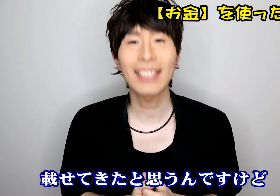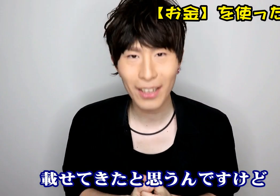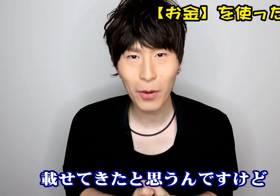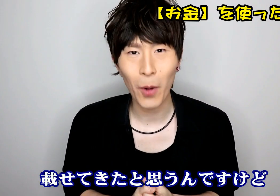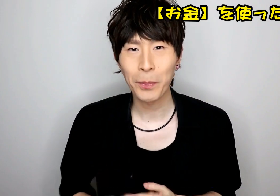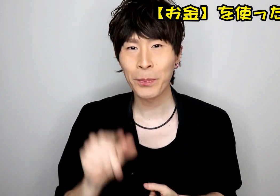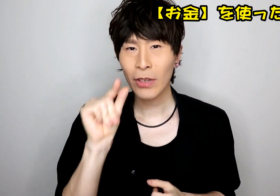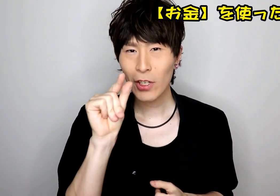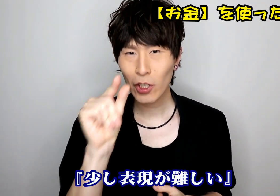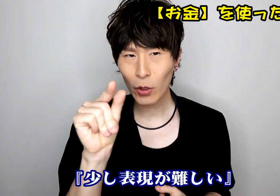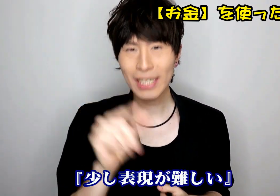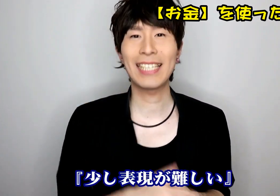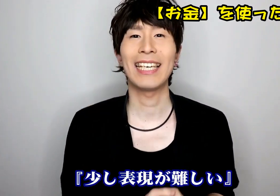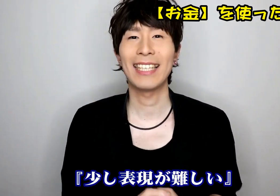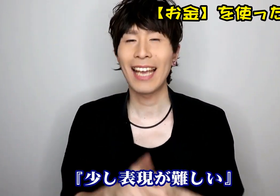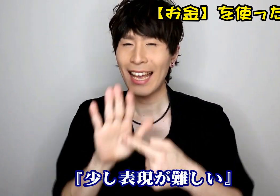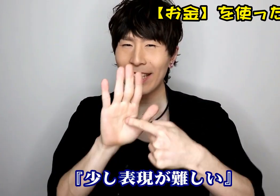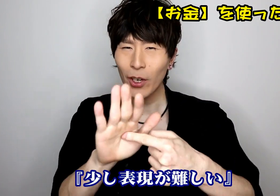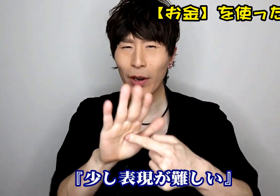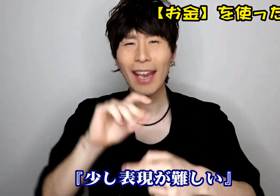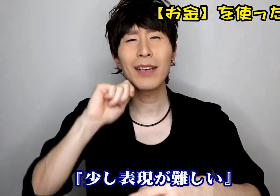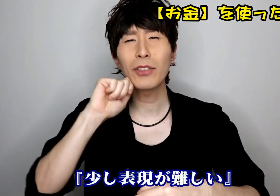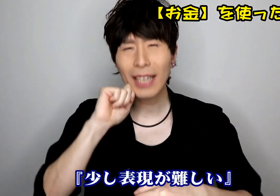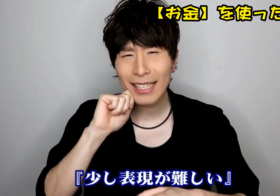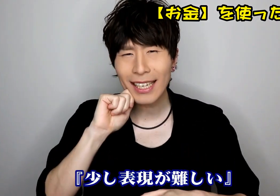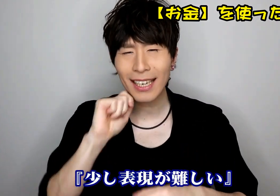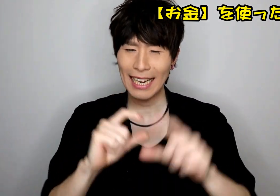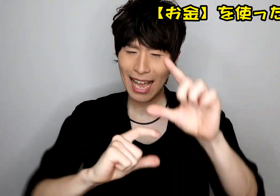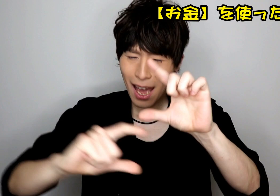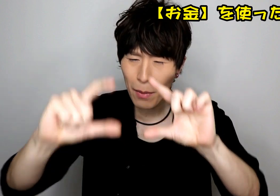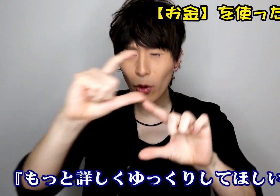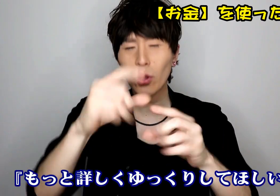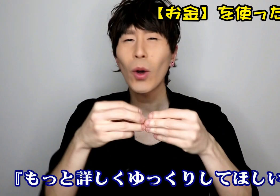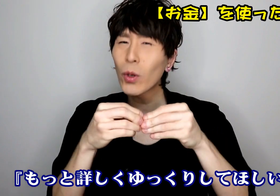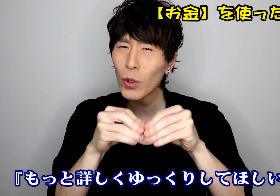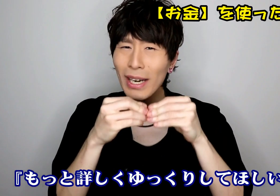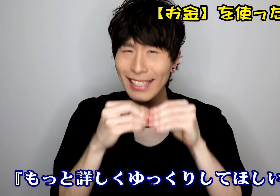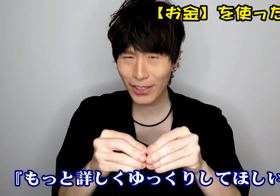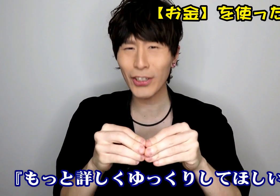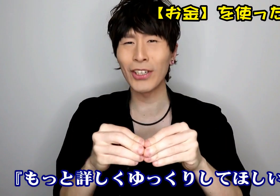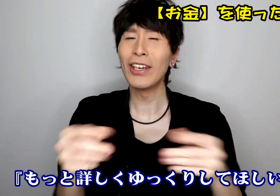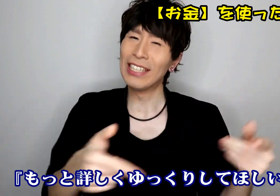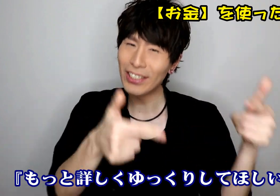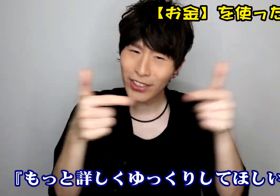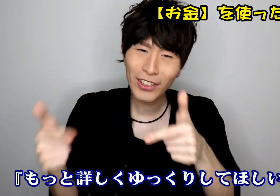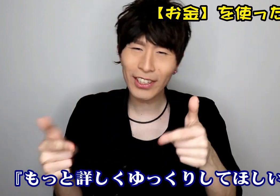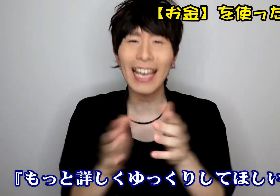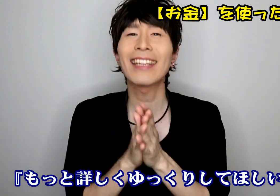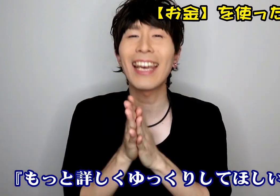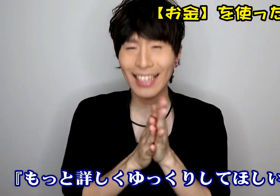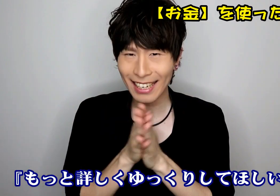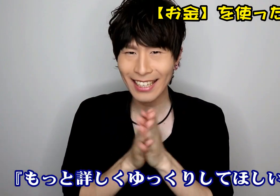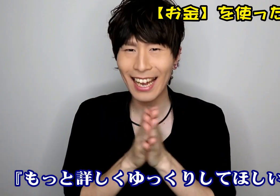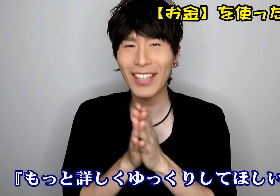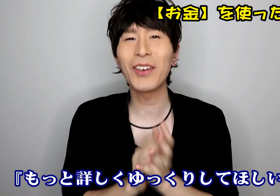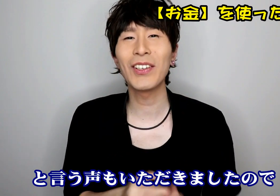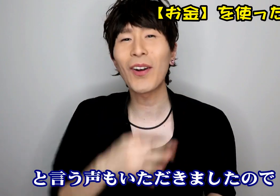ども、少し表現が難しい、もっと詳しくゆっくりやっていただきたいという声